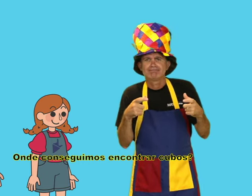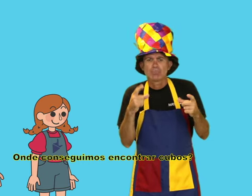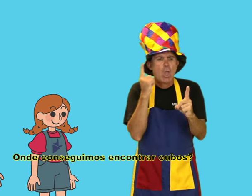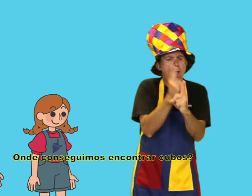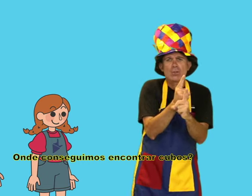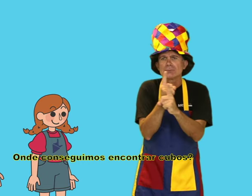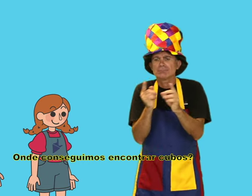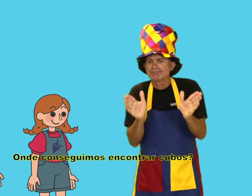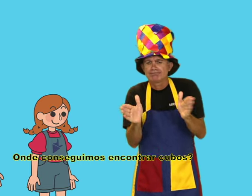cubos?